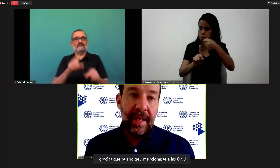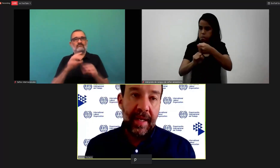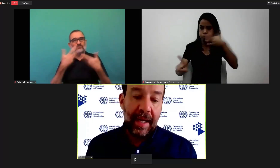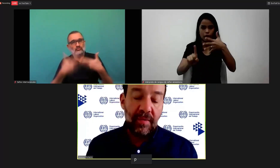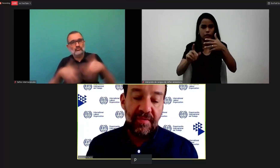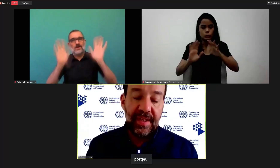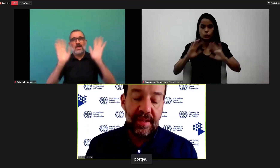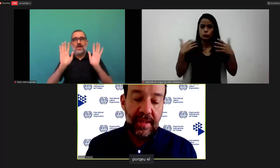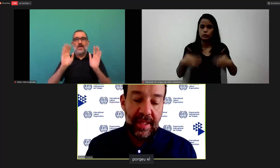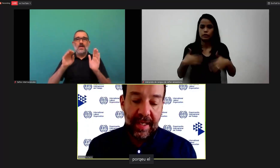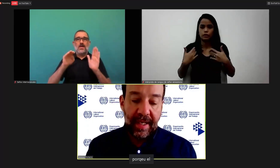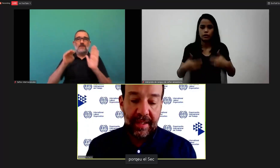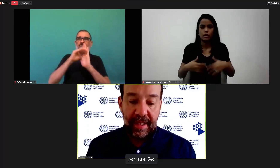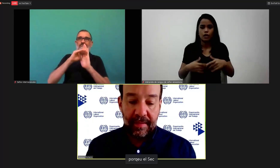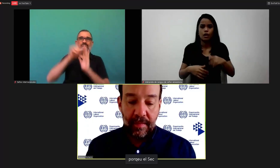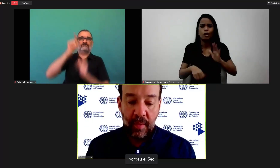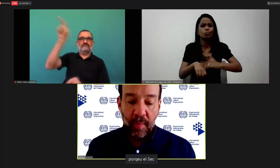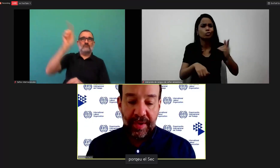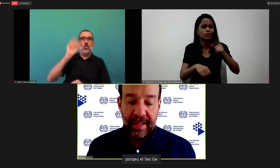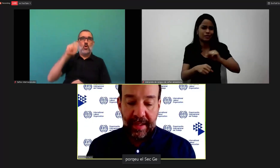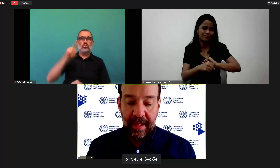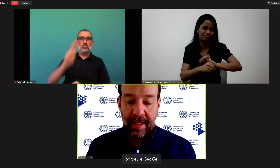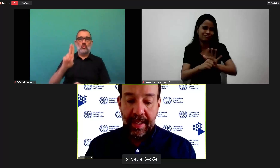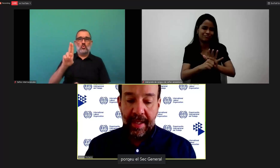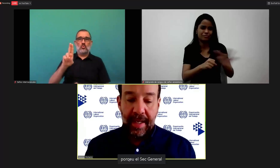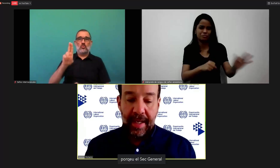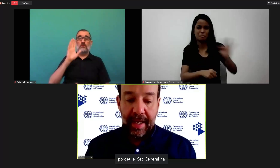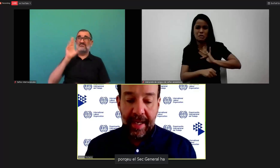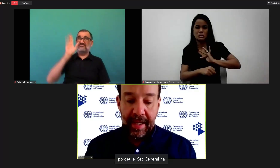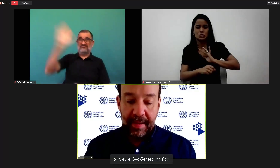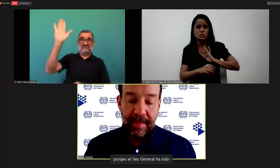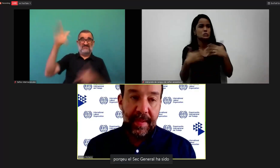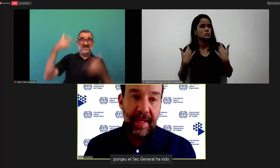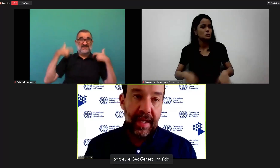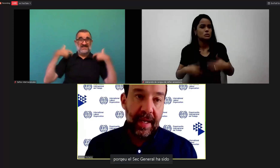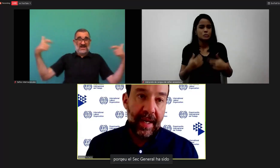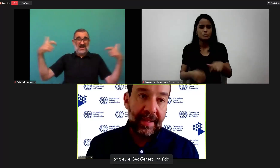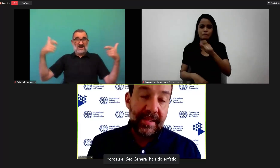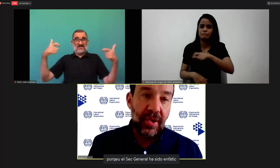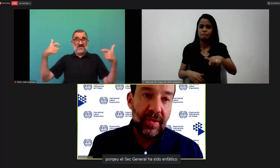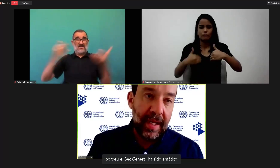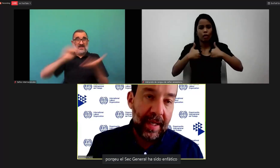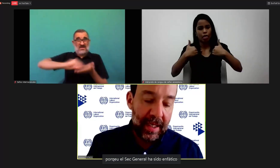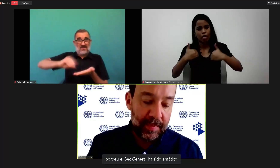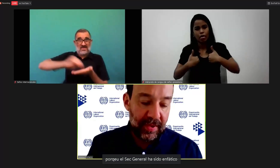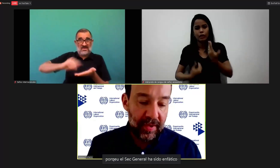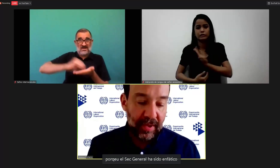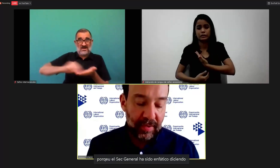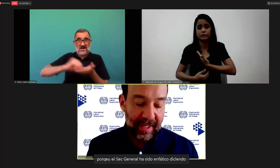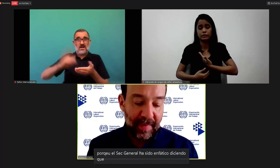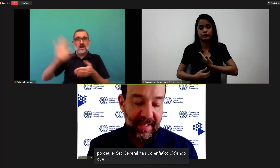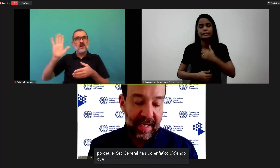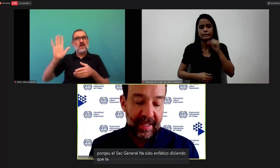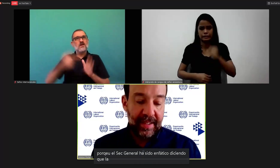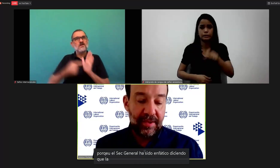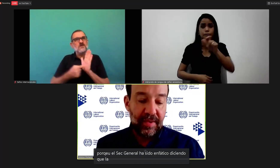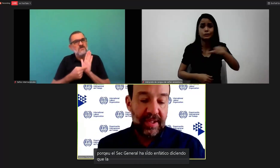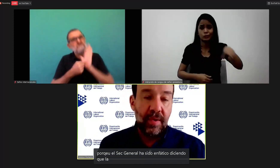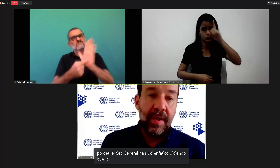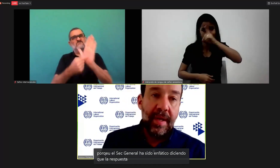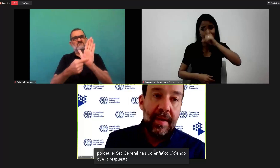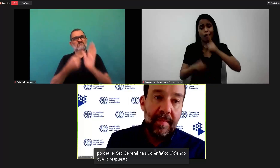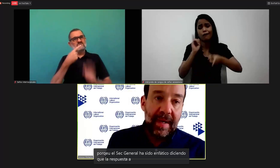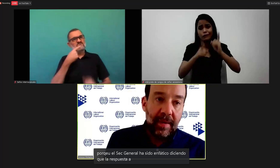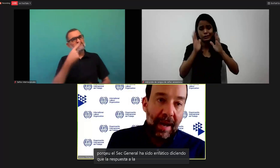respuesta al COVID tiene que tener un componente de atención a las personas con discapacidad.